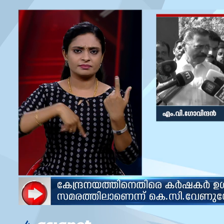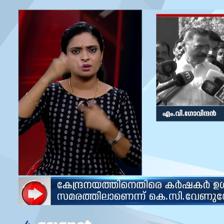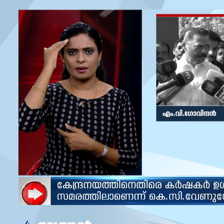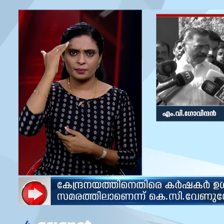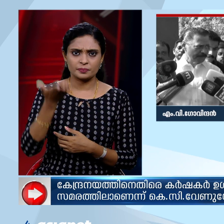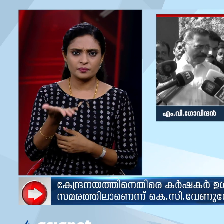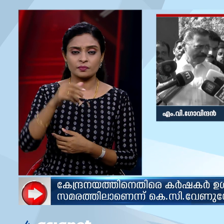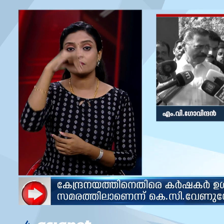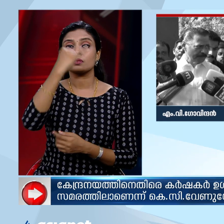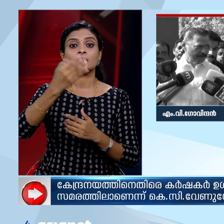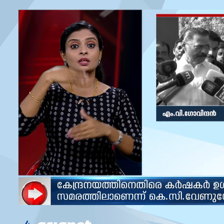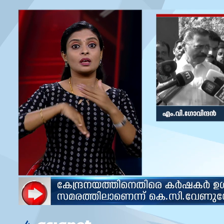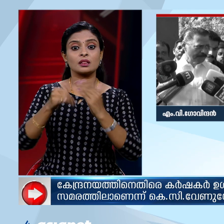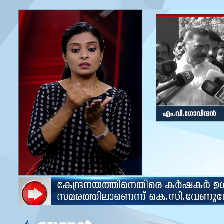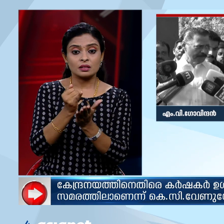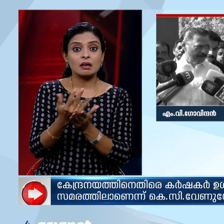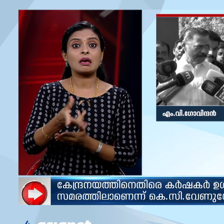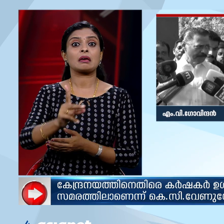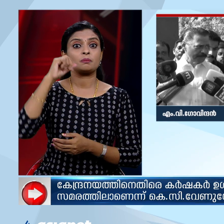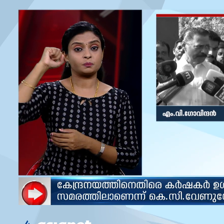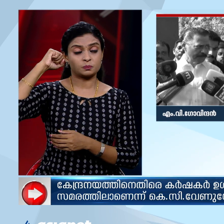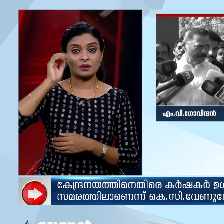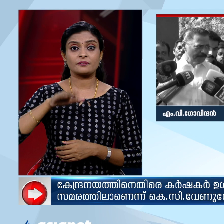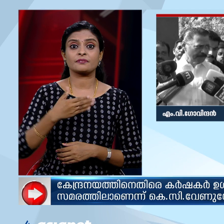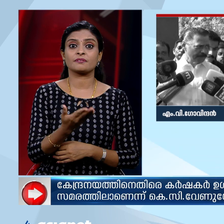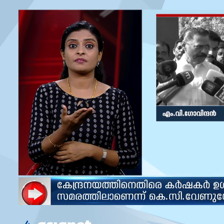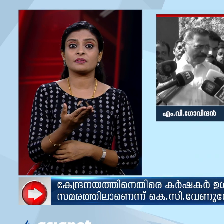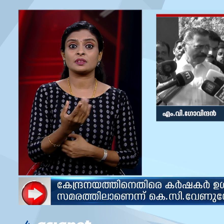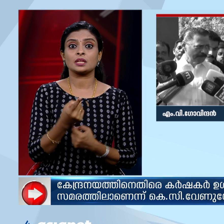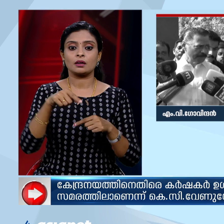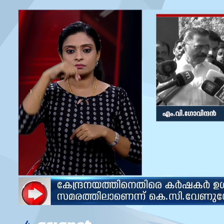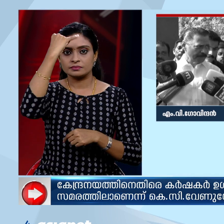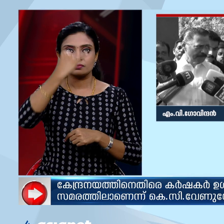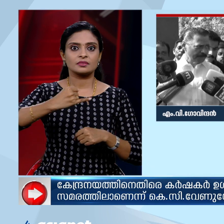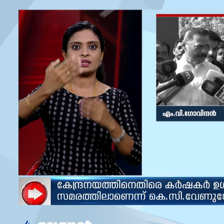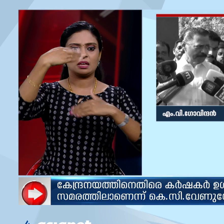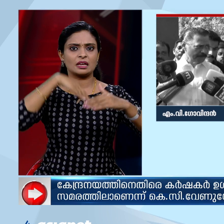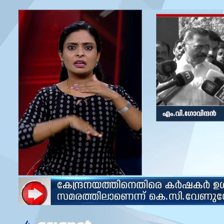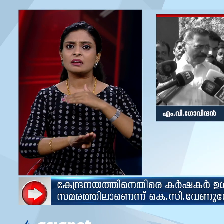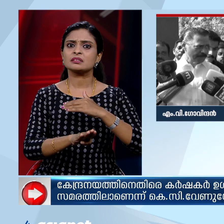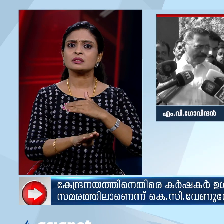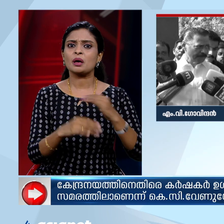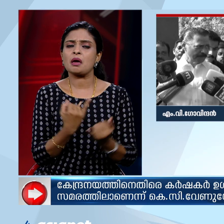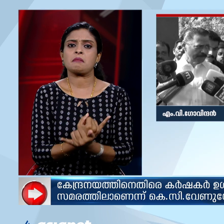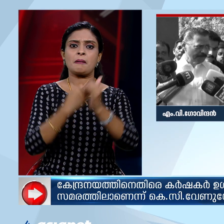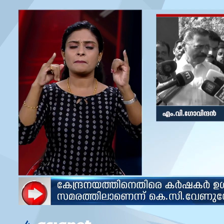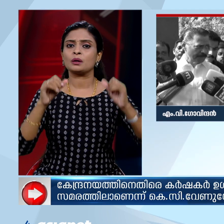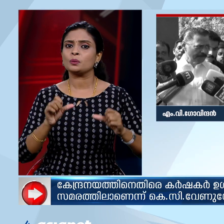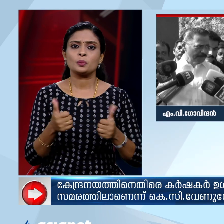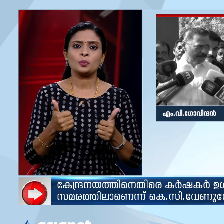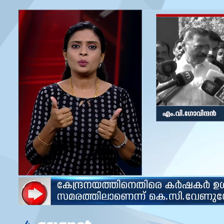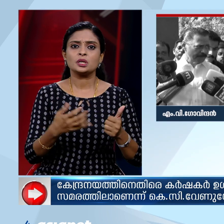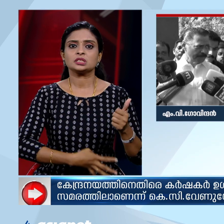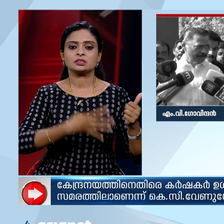ഇറങ്ങുകയാണ്. എന്നിട്ട് വേണ്ടേ അവർ കർഷകരെ സഹായിക്കാൻ? അവർ കർഷകരെ മാത്രമല്ല, ഈ രാജ്യത്ത് ജനാധിപത്യം പോലും ഇല്ലല്ലോ. ഛത്തീസ്ഗഡിലടക്കം ഞങ്ങൾ കഴിഞ്ഞ